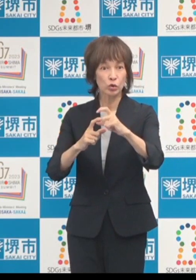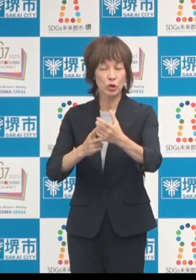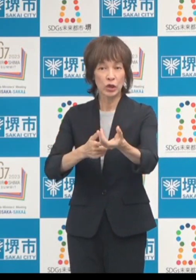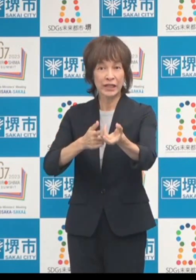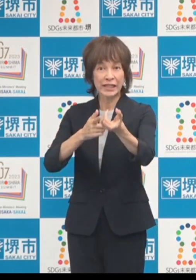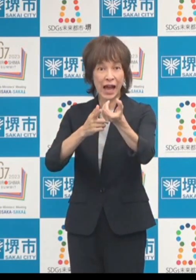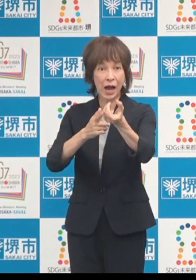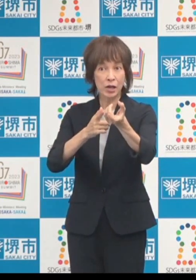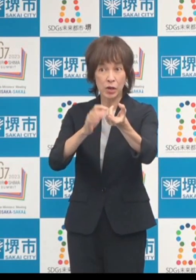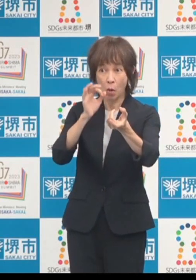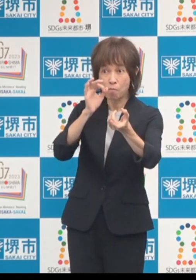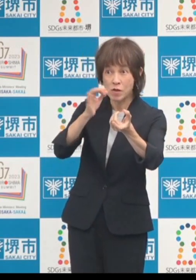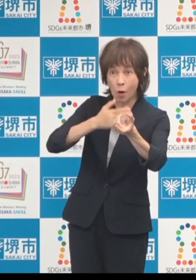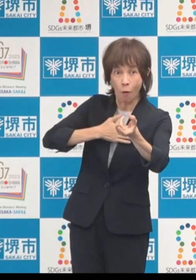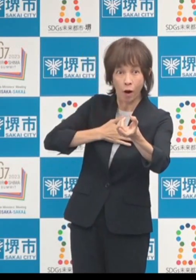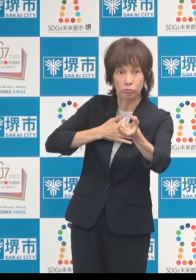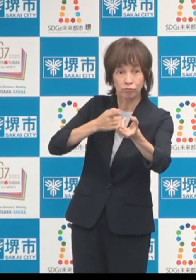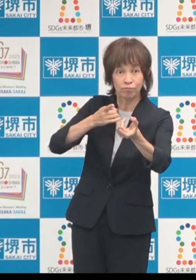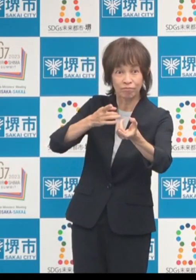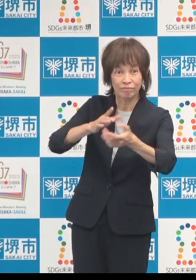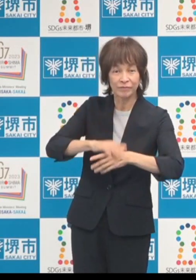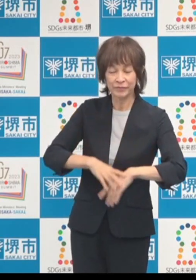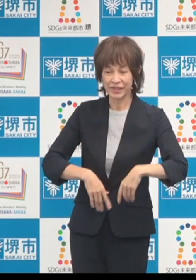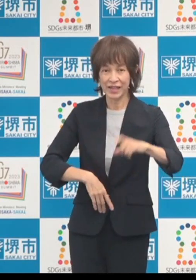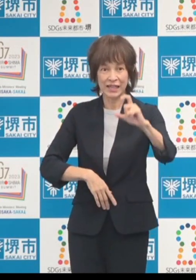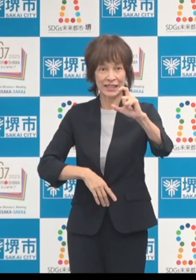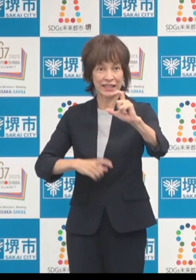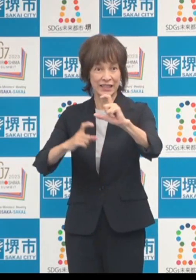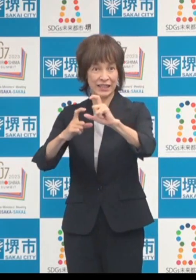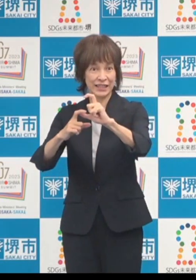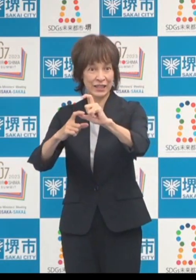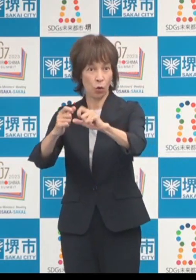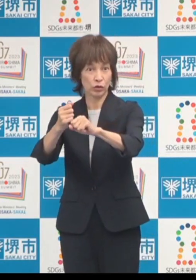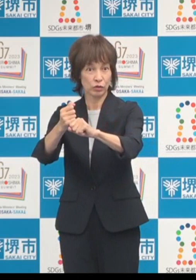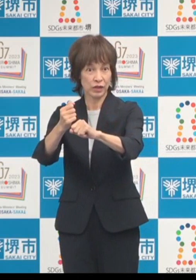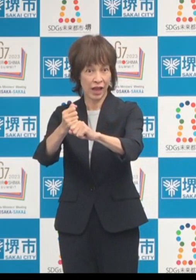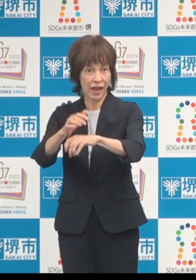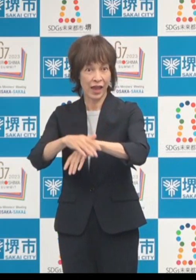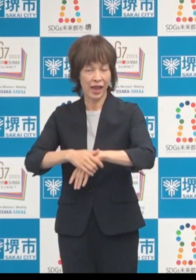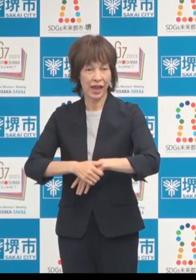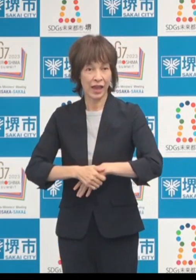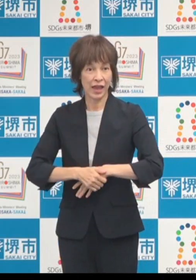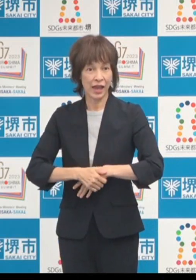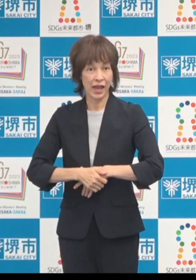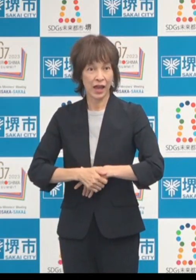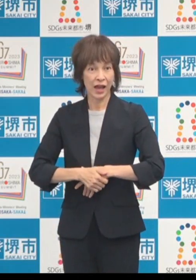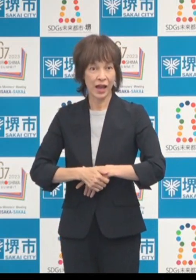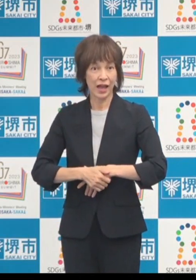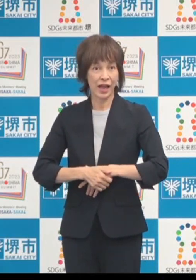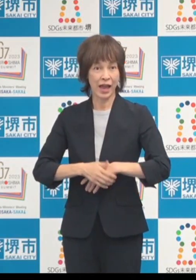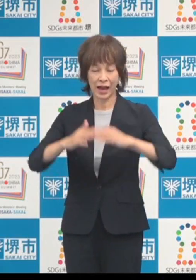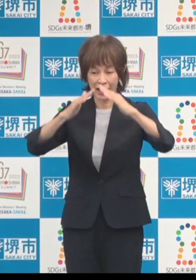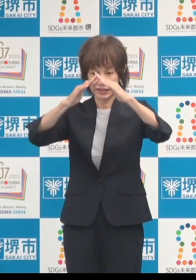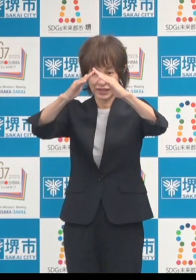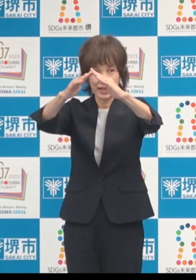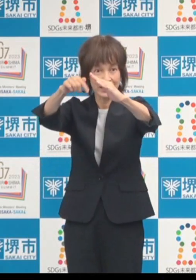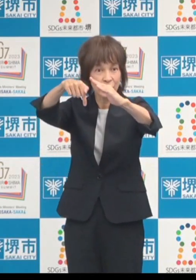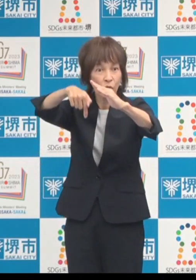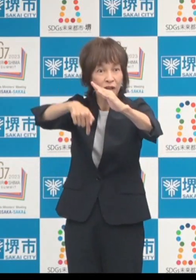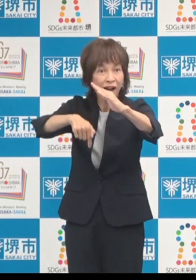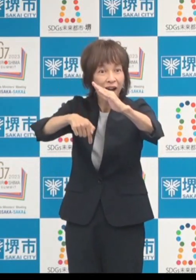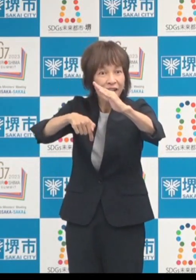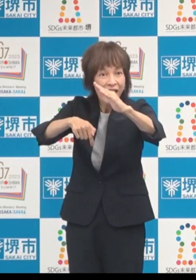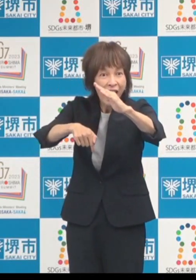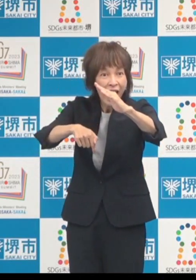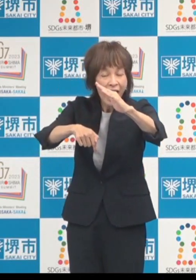視化っていうのがあって、おそらくその CG 作ったんでその鍛冶屋敷の中で CG で